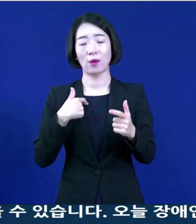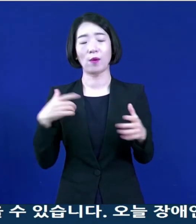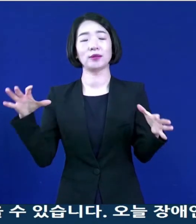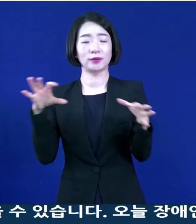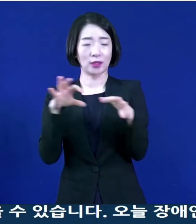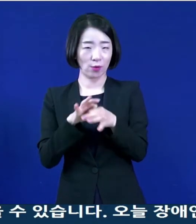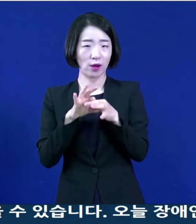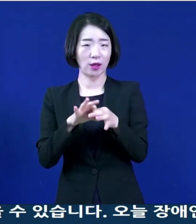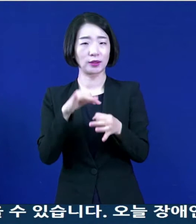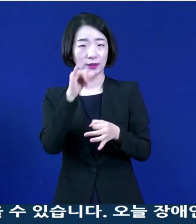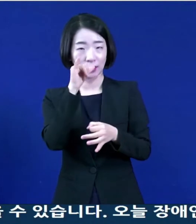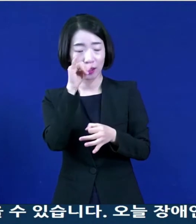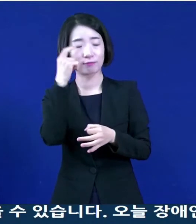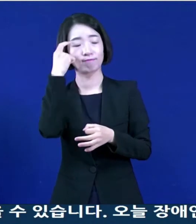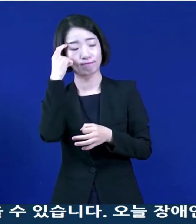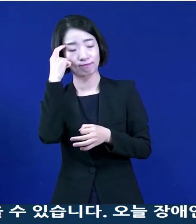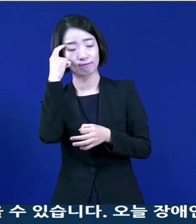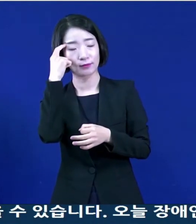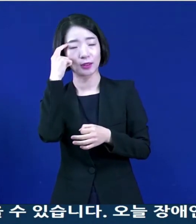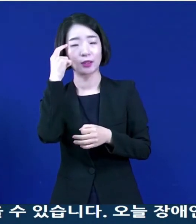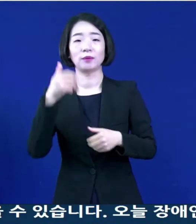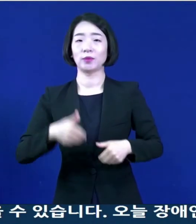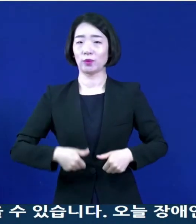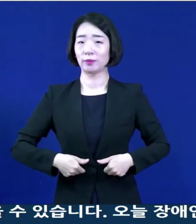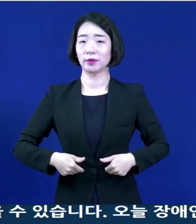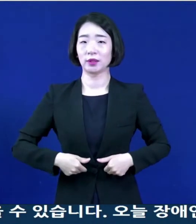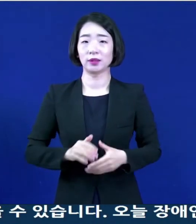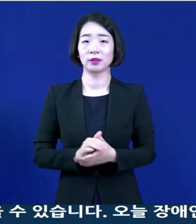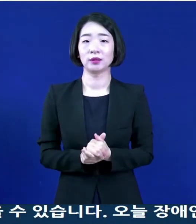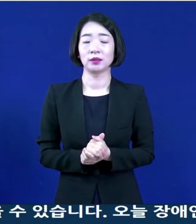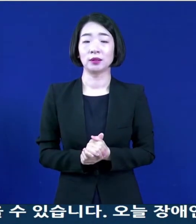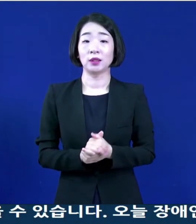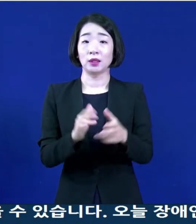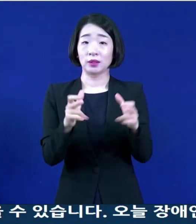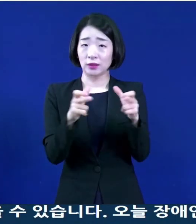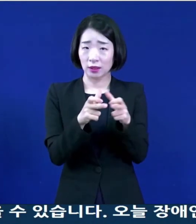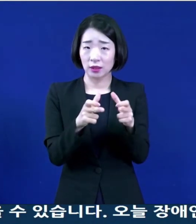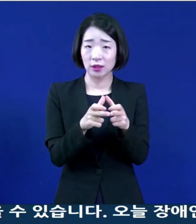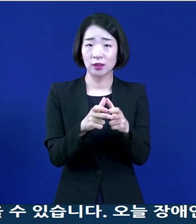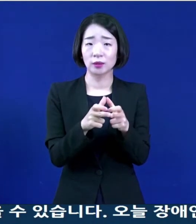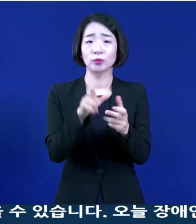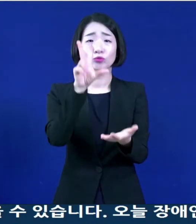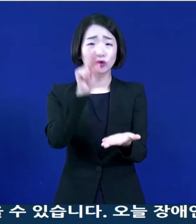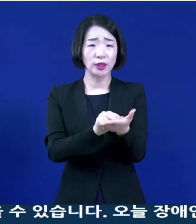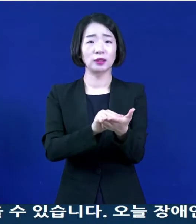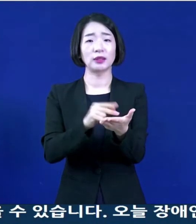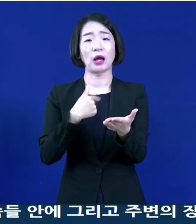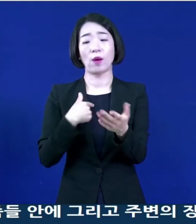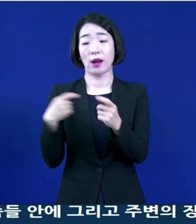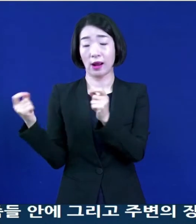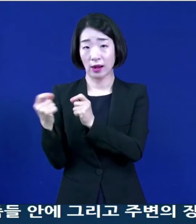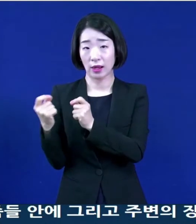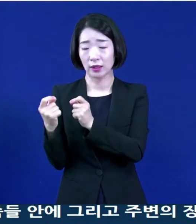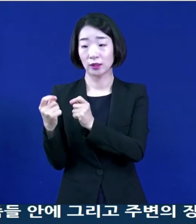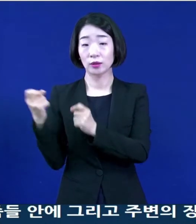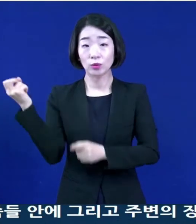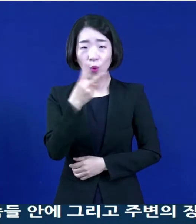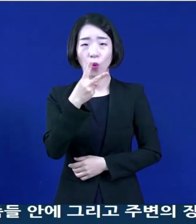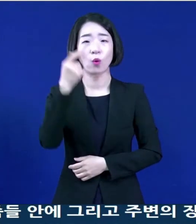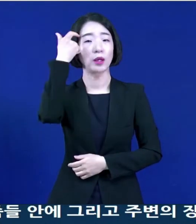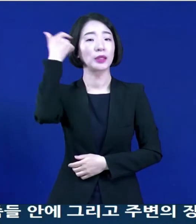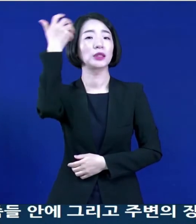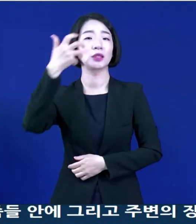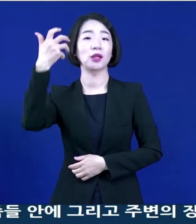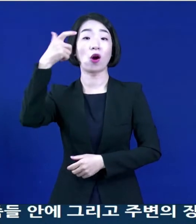먼저 잘 인식했으면 좋겠습니다. 장애 문제는 현실적으로 보아도 나와 가까이 있지만 영적으로 본다면